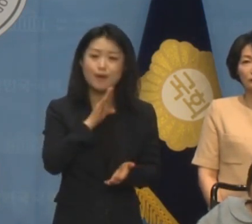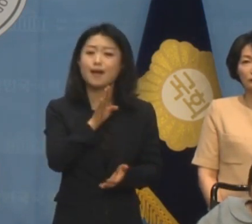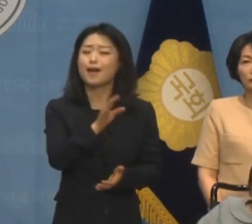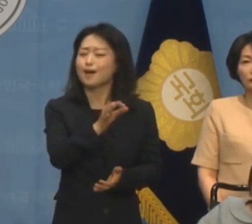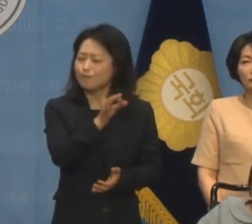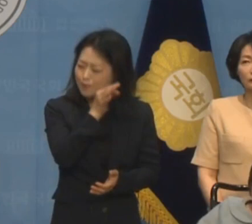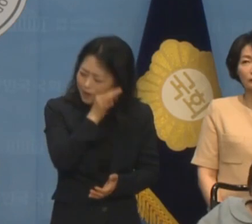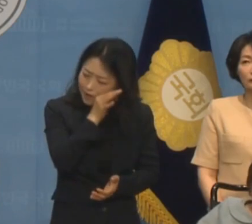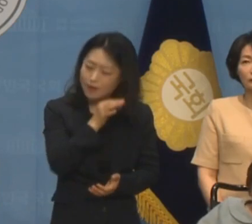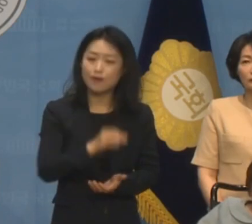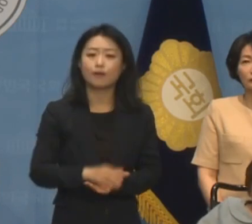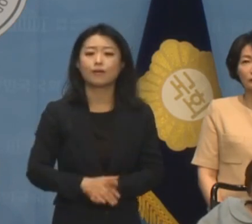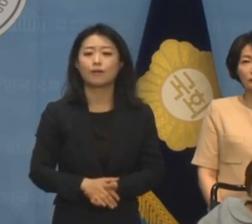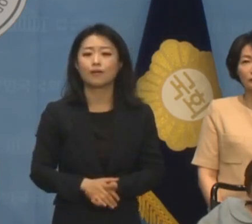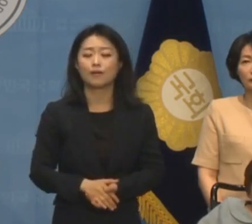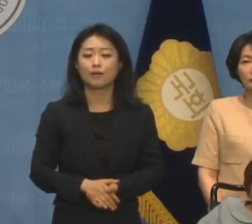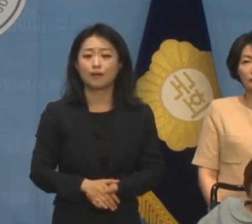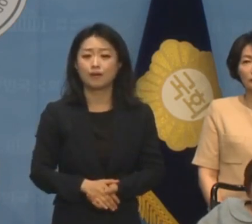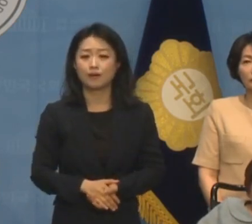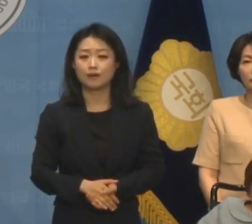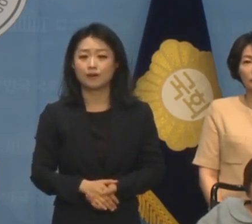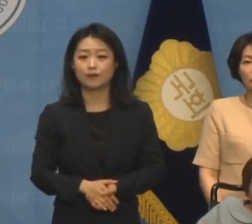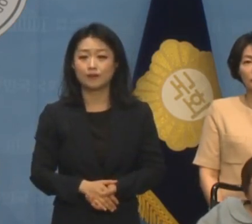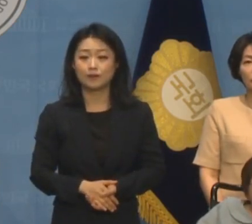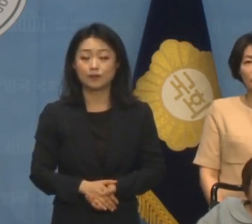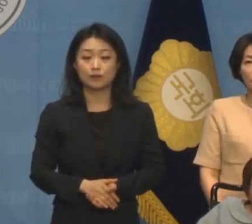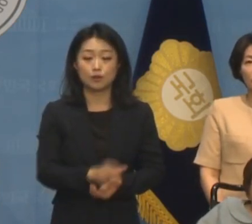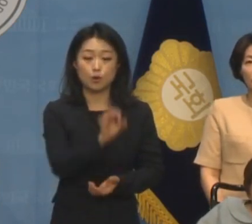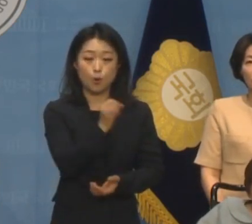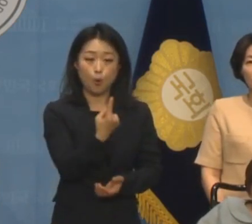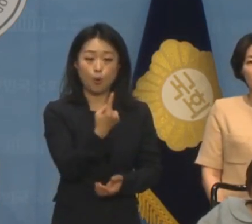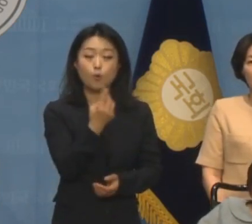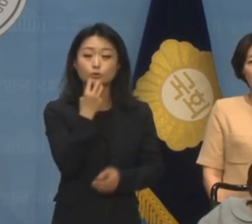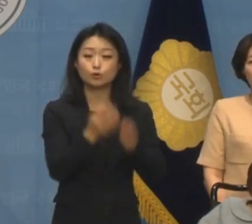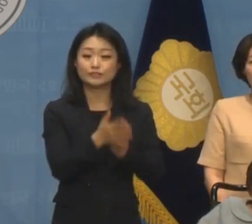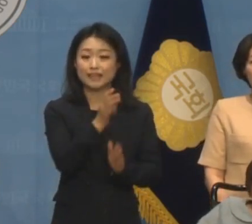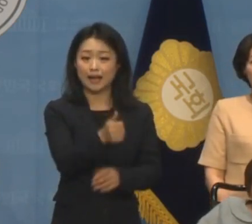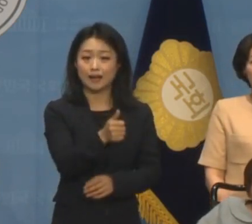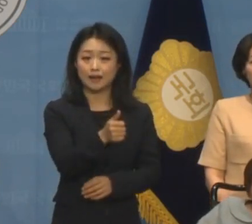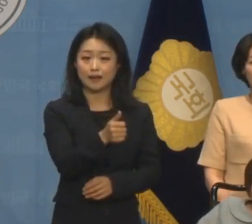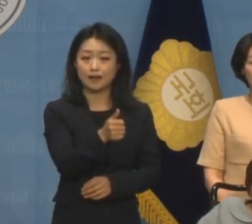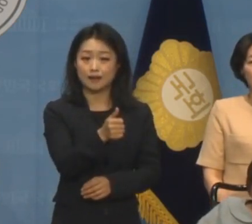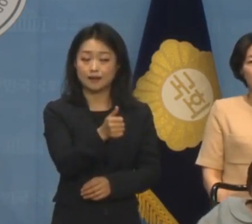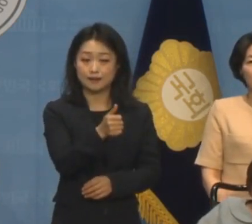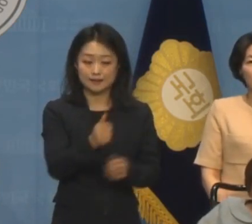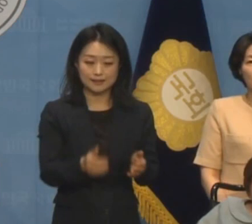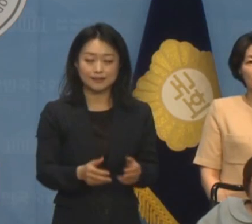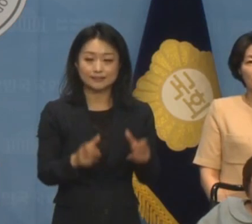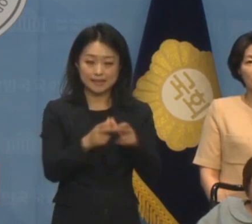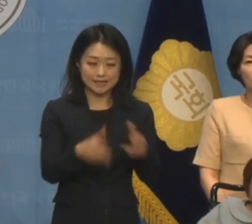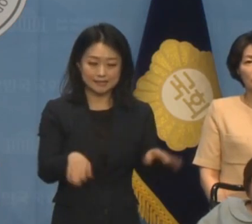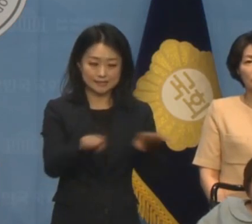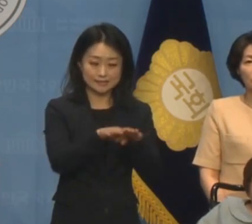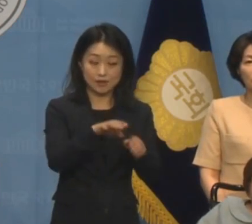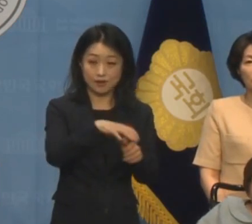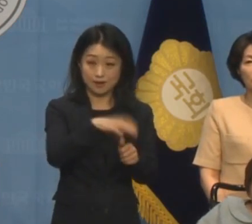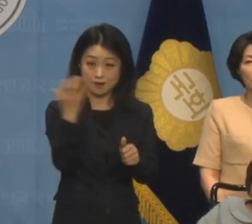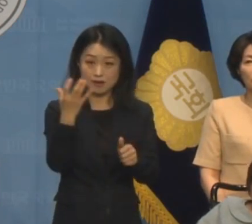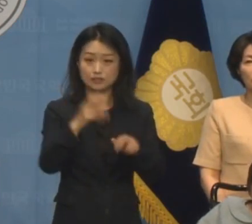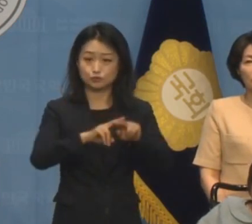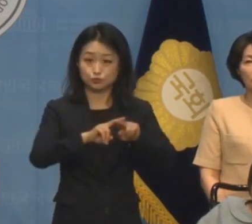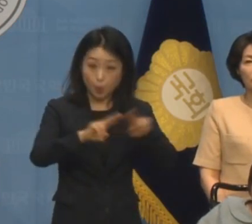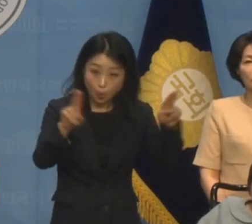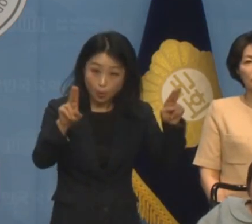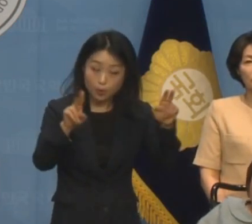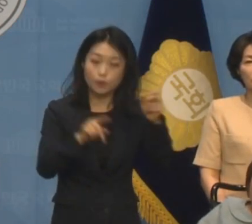이루 말할 수가 없습니다. 오세훈 서울시장이 탈시설 조례안을 폐지하는 가장